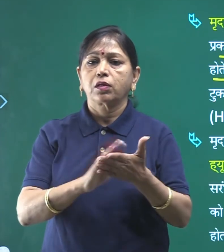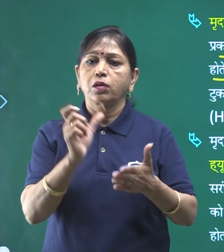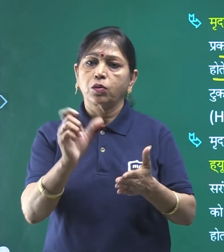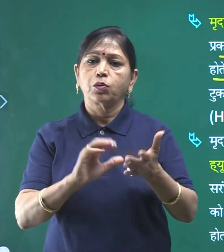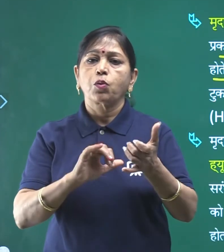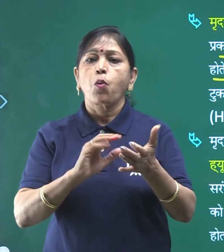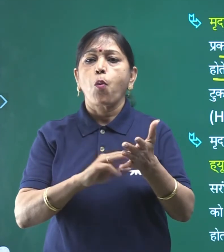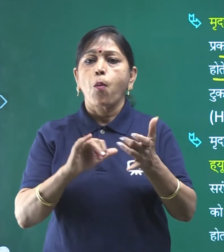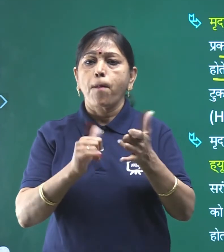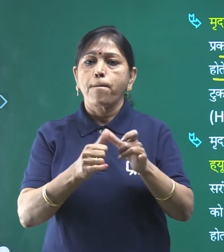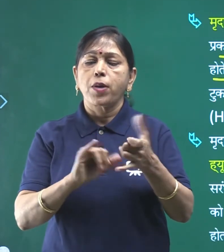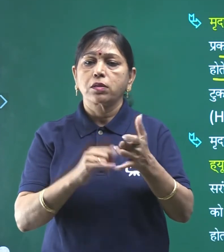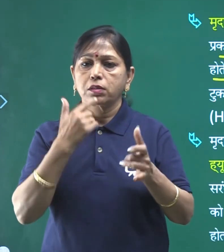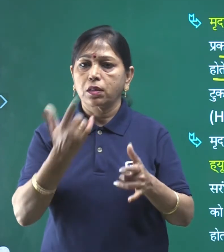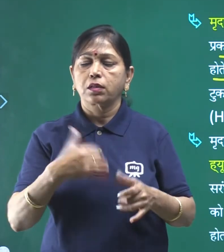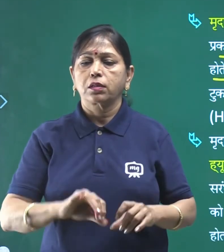है